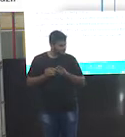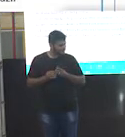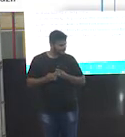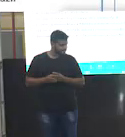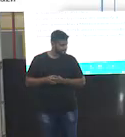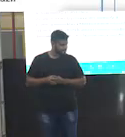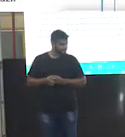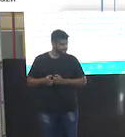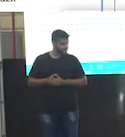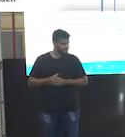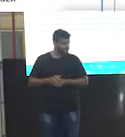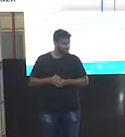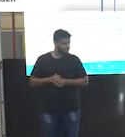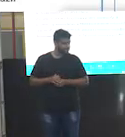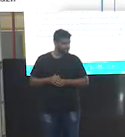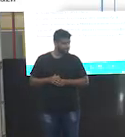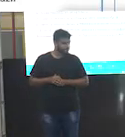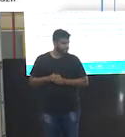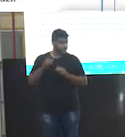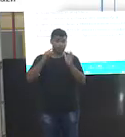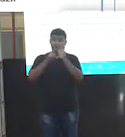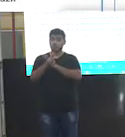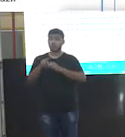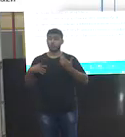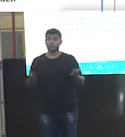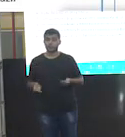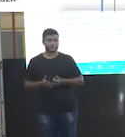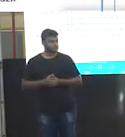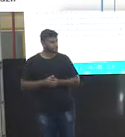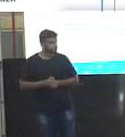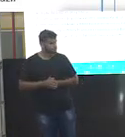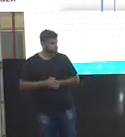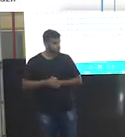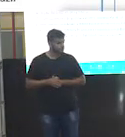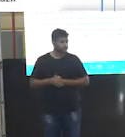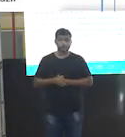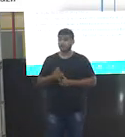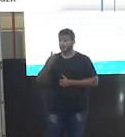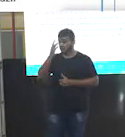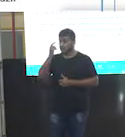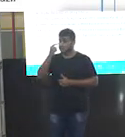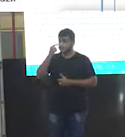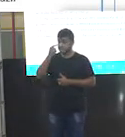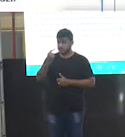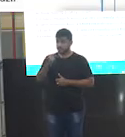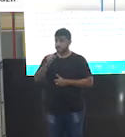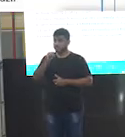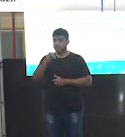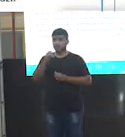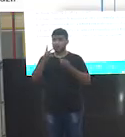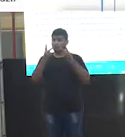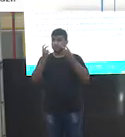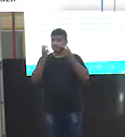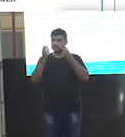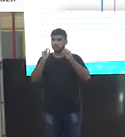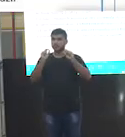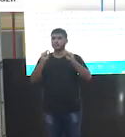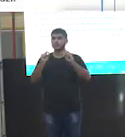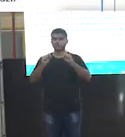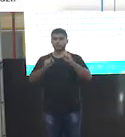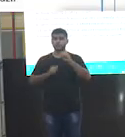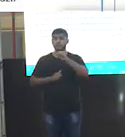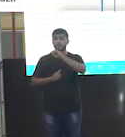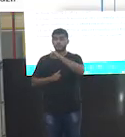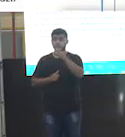precisa. Vamos para o que ele quer saber. O que a pessoa irá observar